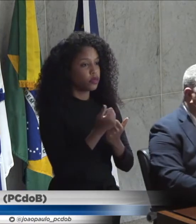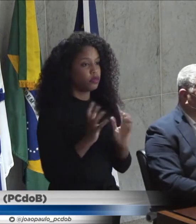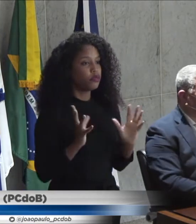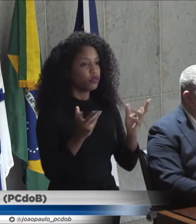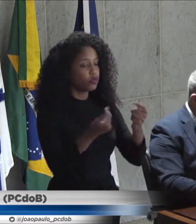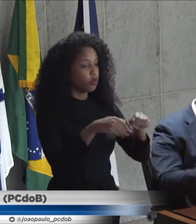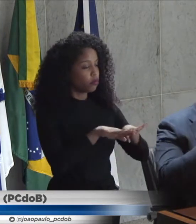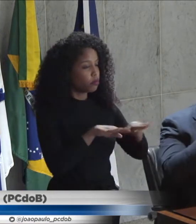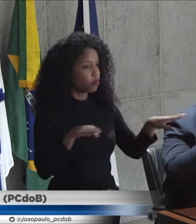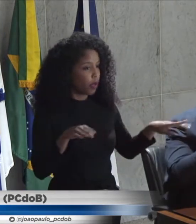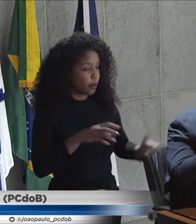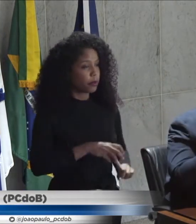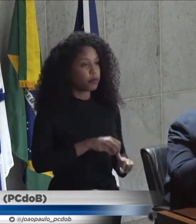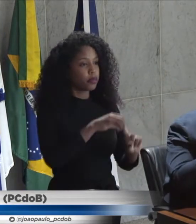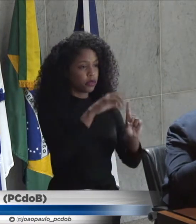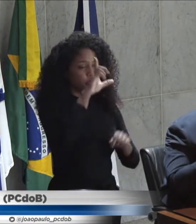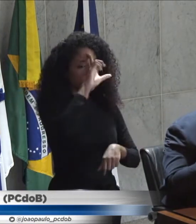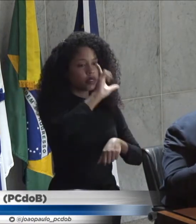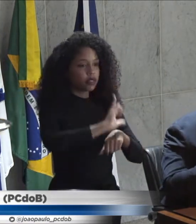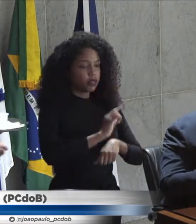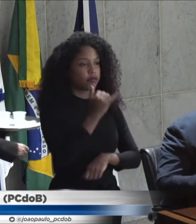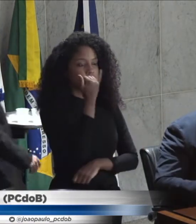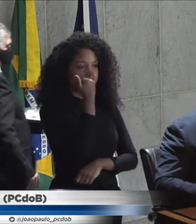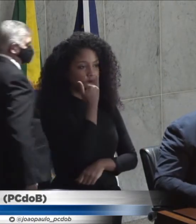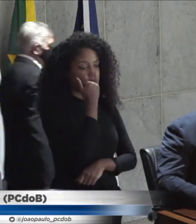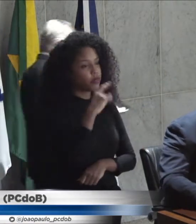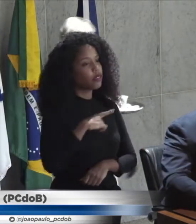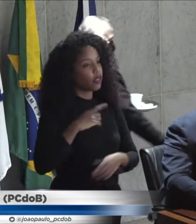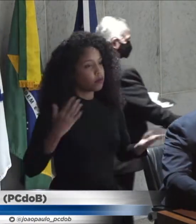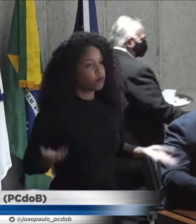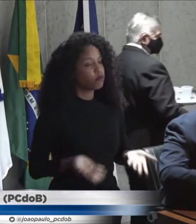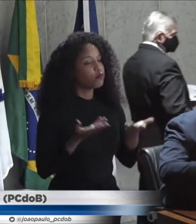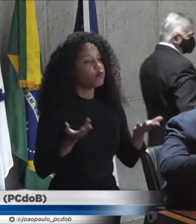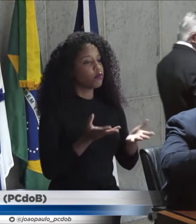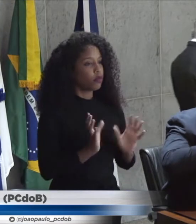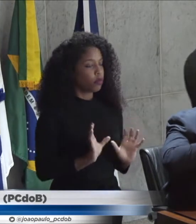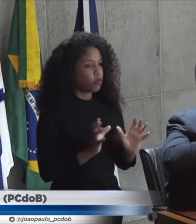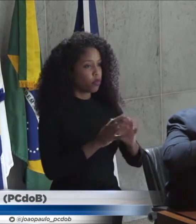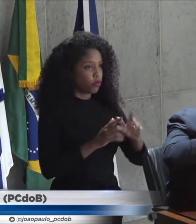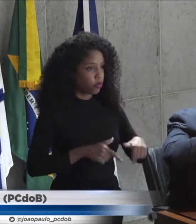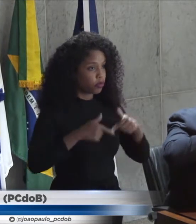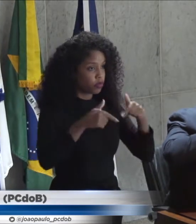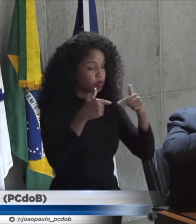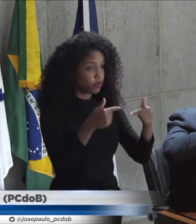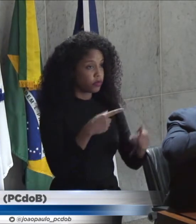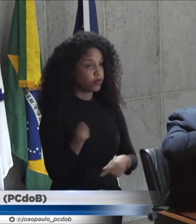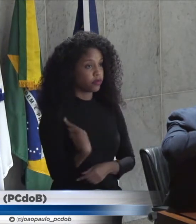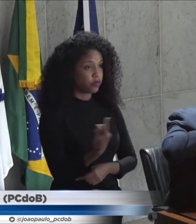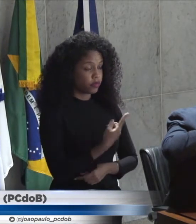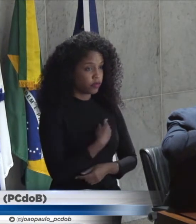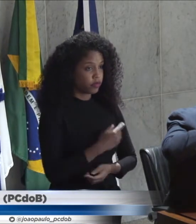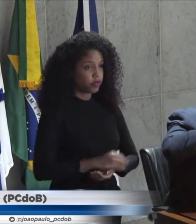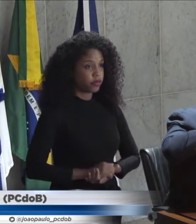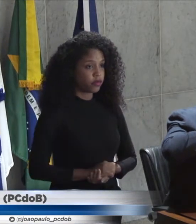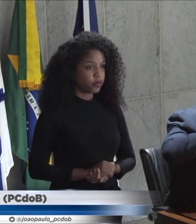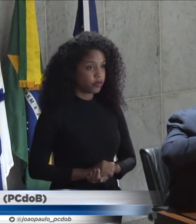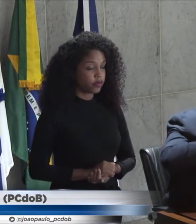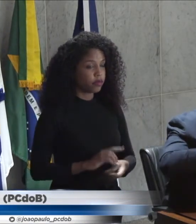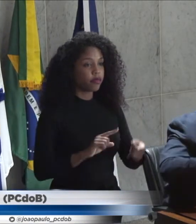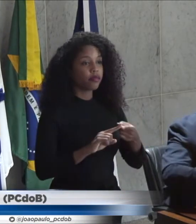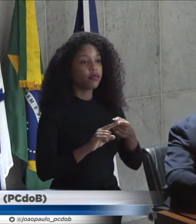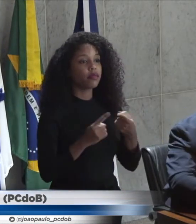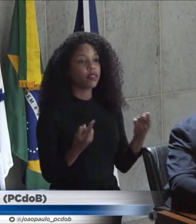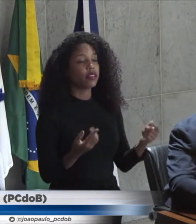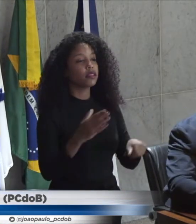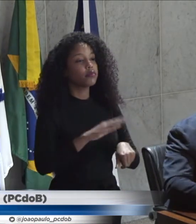bancada, principalmente do líder Exaltino, que tem fortalecido o conjunto das nossas lutas aqui. Mas eu queria, nesse